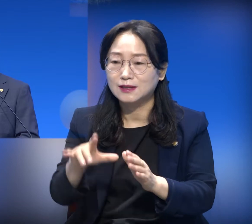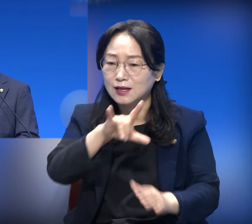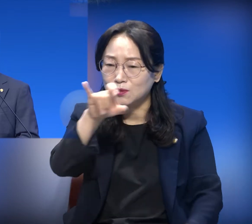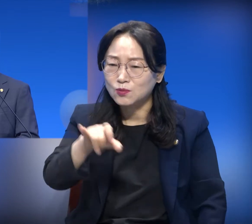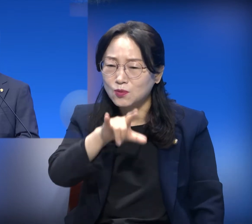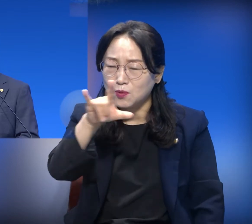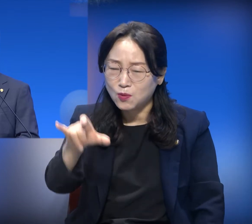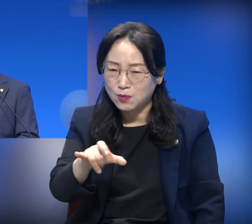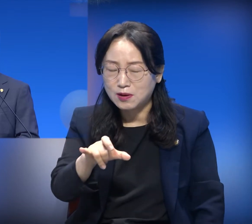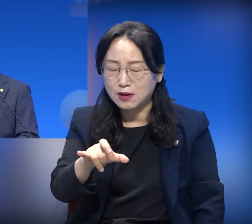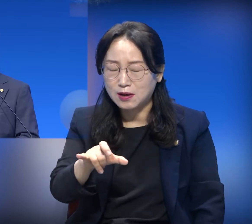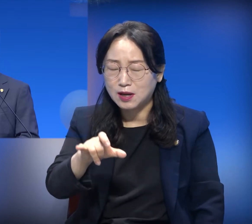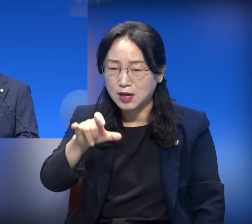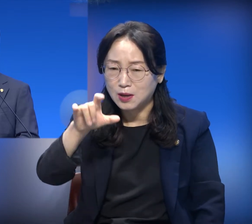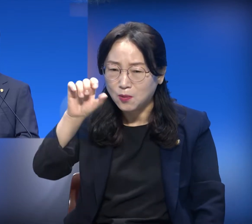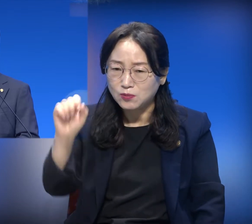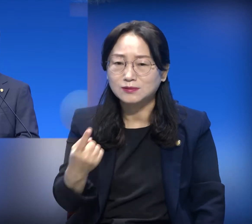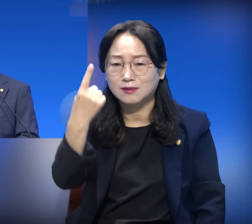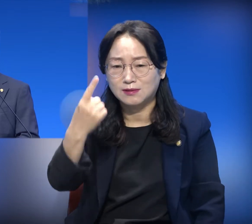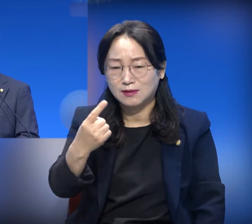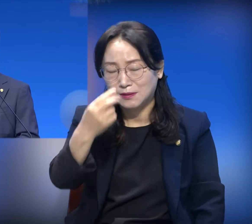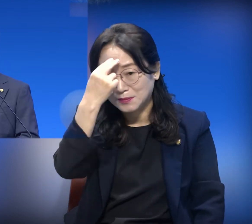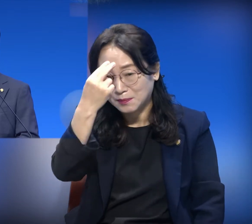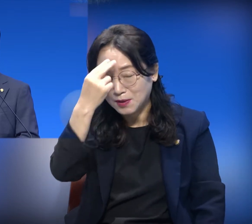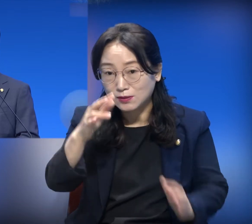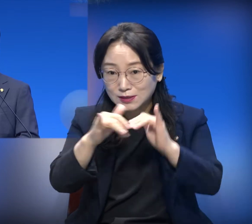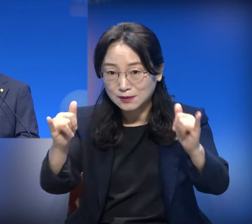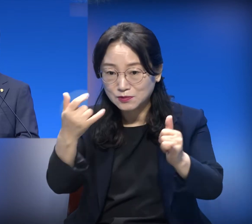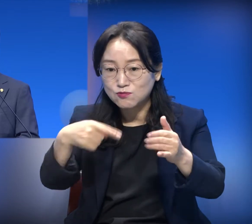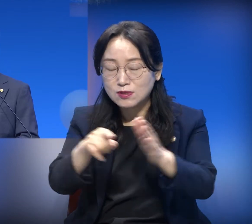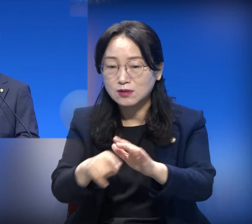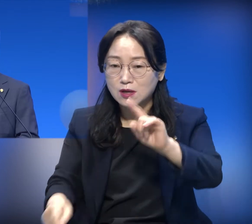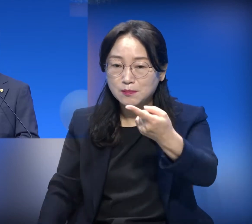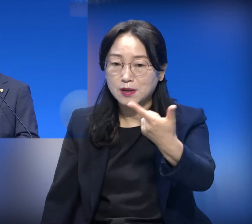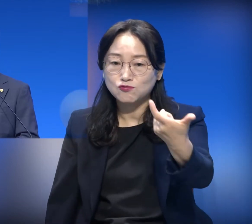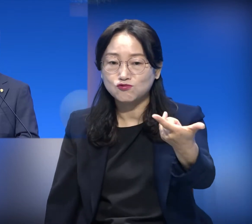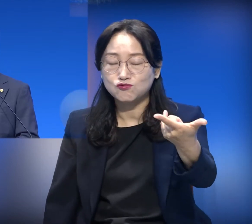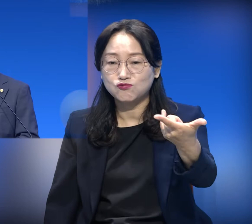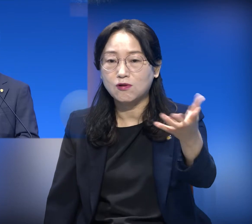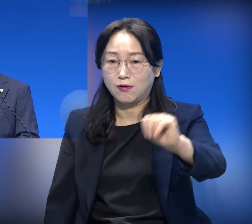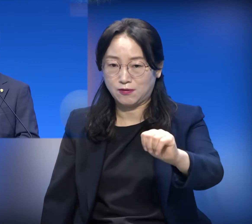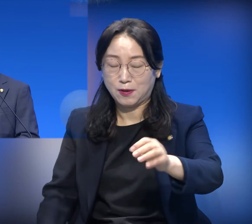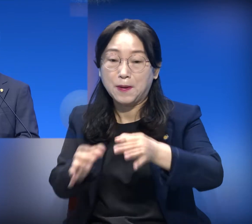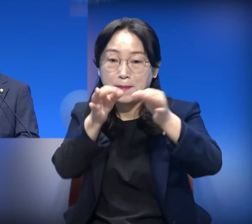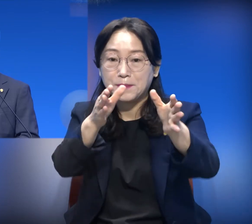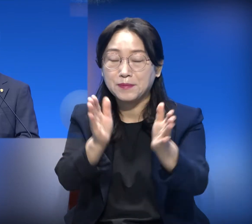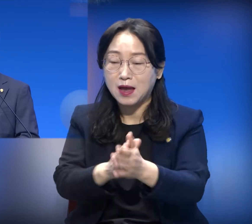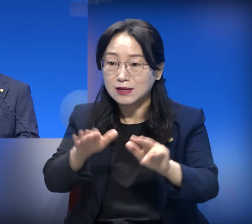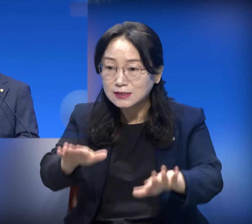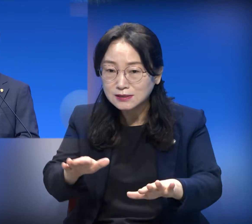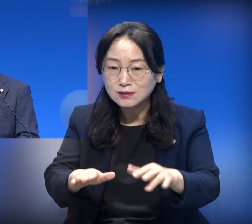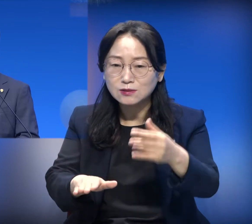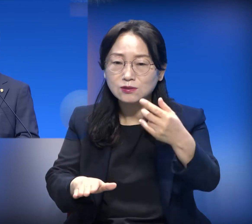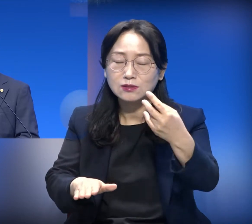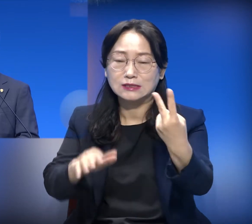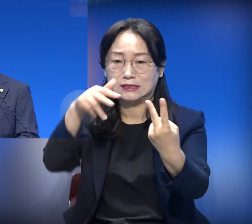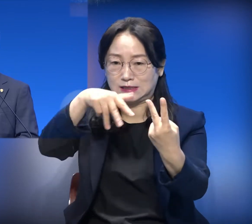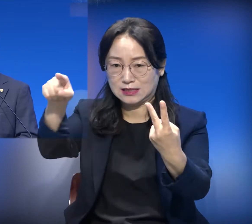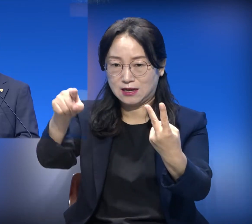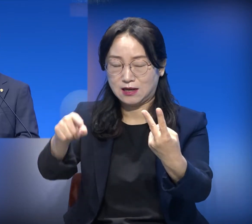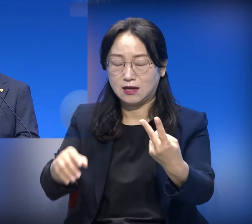코로나19로 인해서 너무 어려움 당한 분들을 위해 106억을 우리가 지원을 했고 이번에 2차로 또 50억을 더